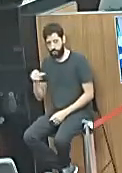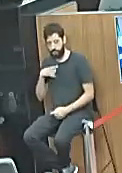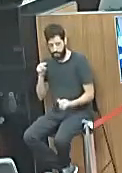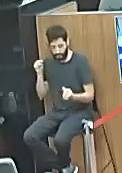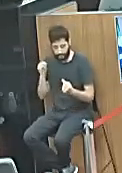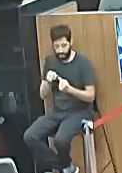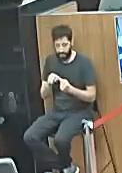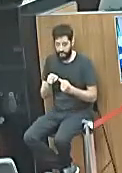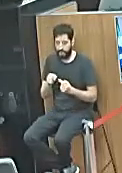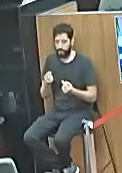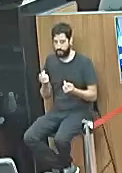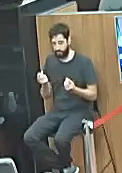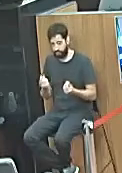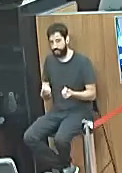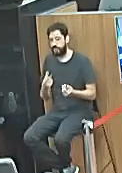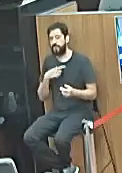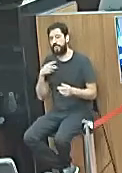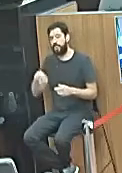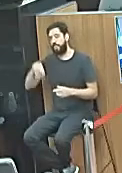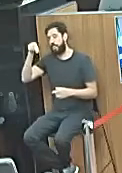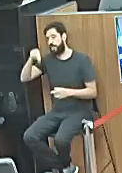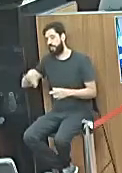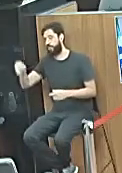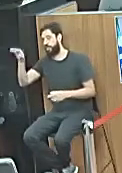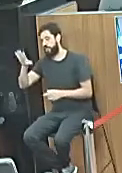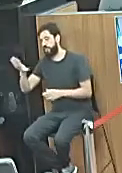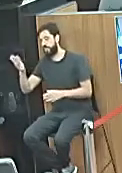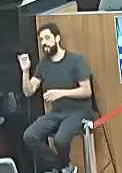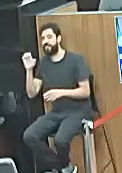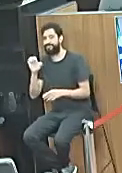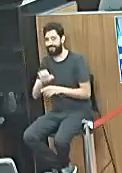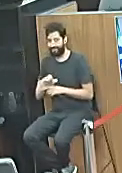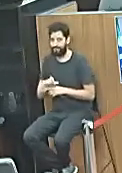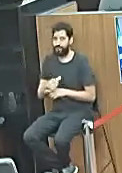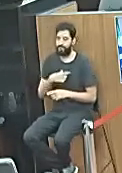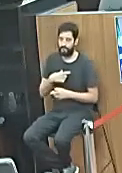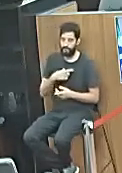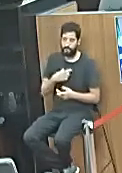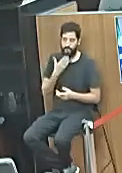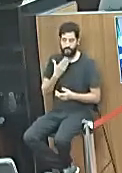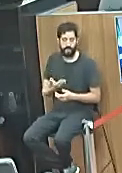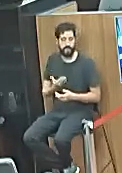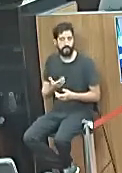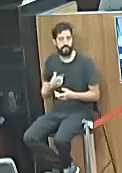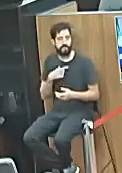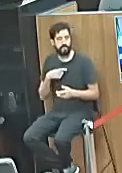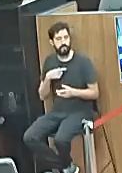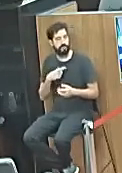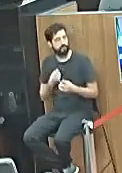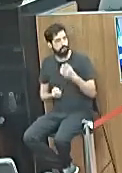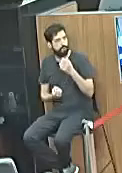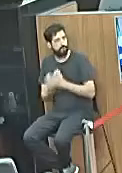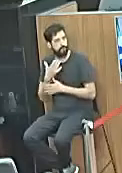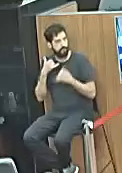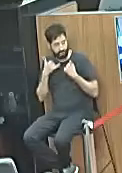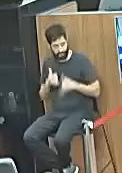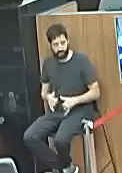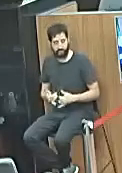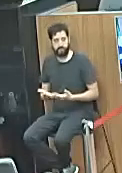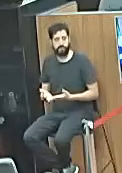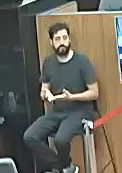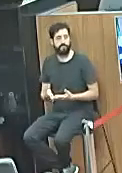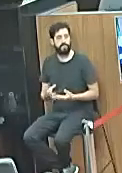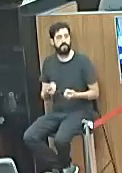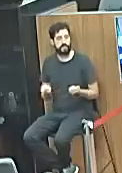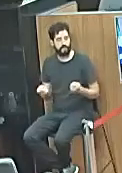e financeiras uma vez que o norte e nordeste do estado tem condições naturais mais saborosa vez a geração de energia fotovoltaica o